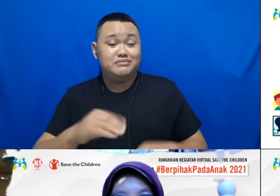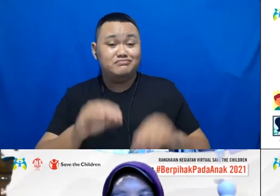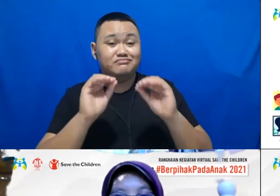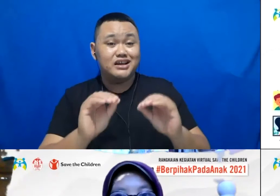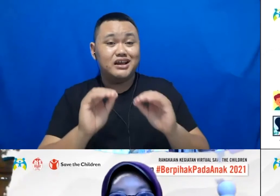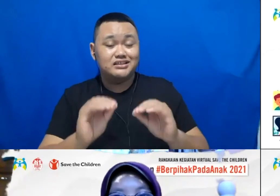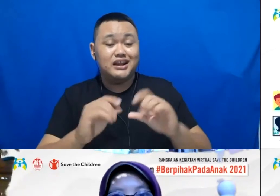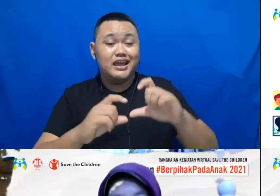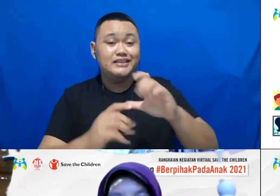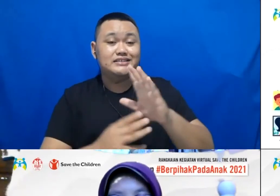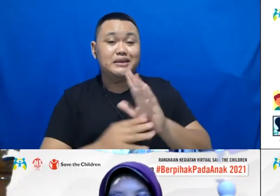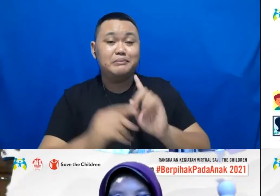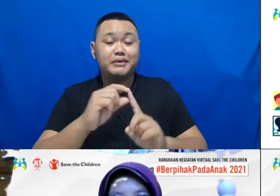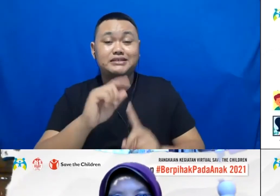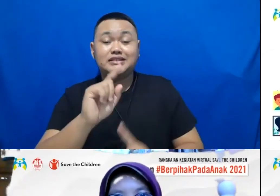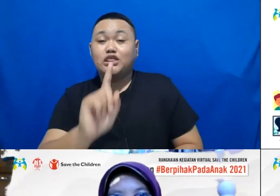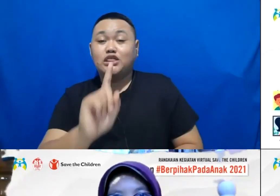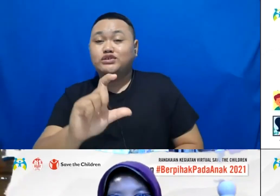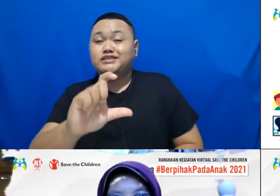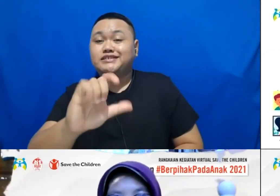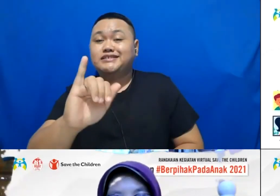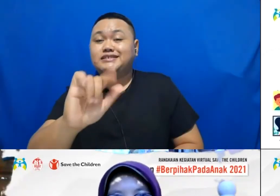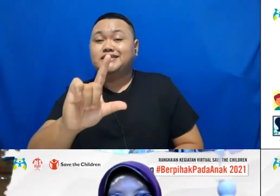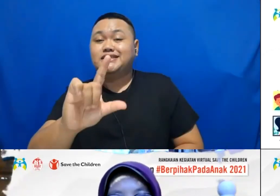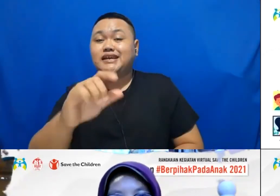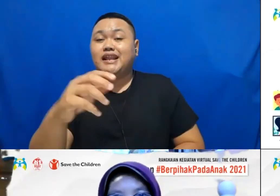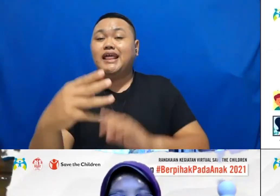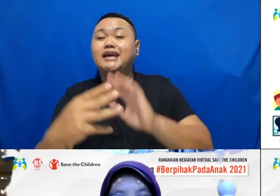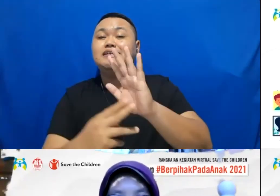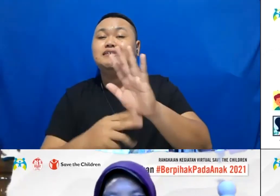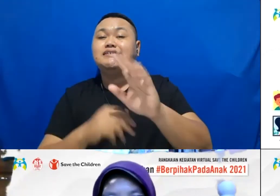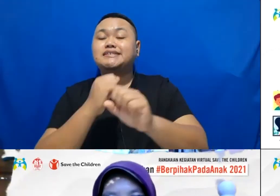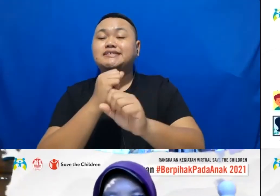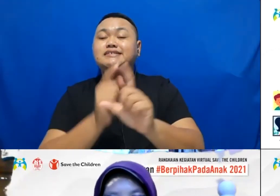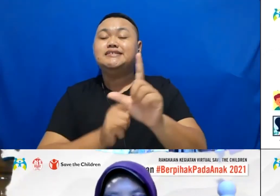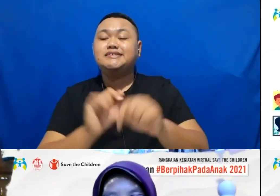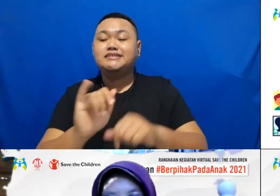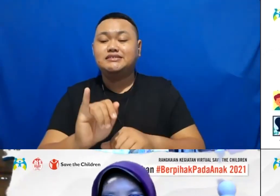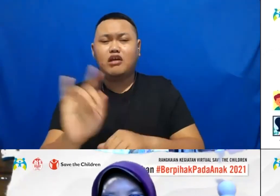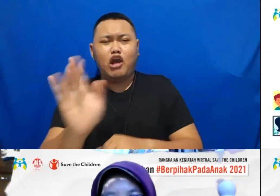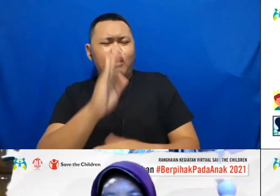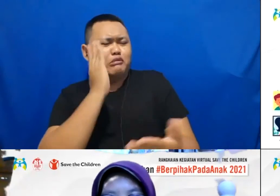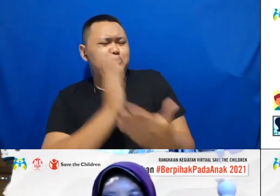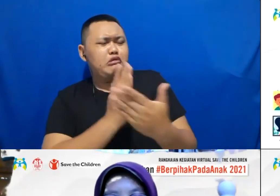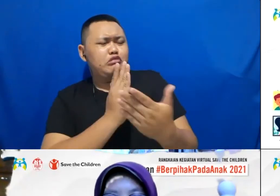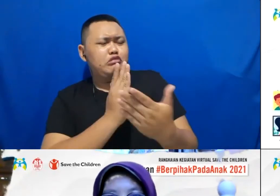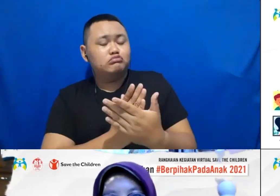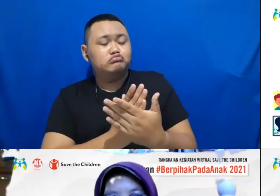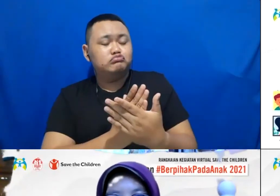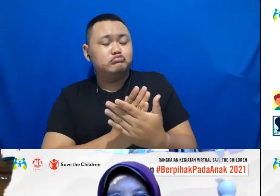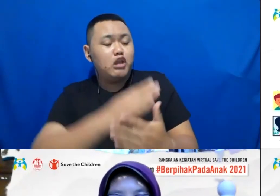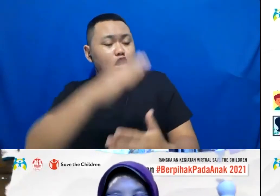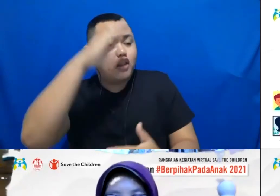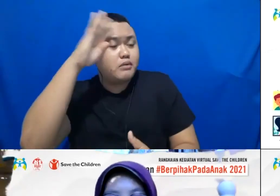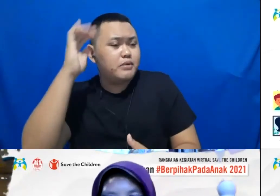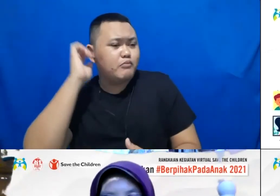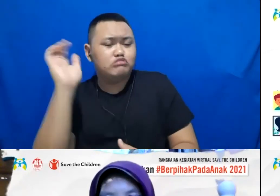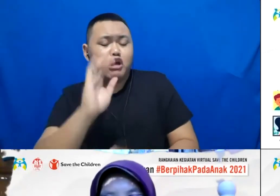wujud bahwa kami responsif terhadap gender. Berikutnya keterkaitan dengan proses kegiatan